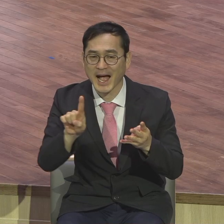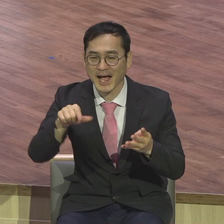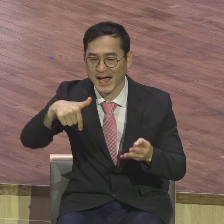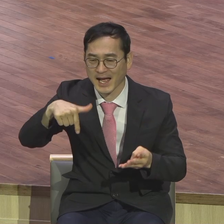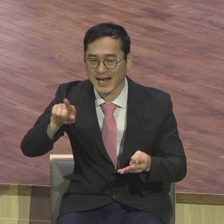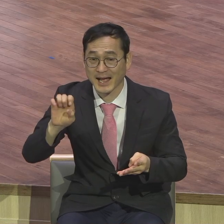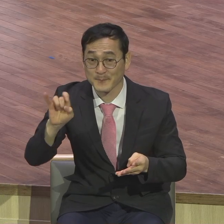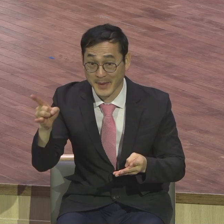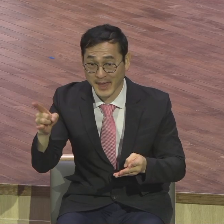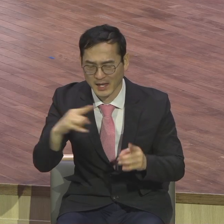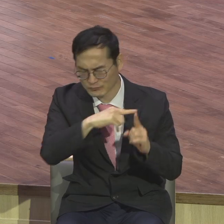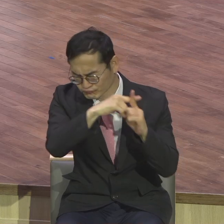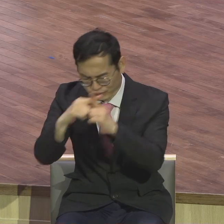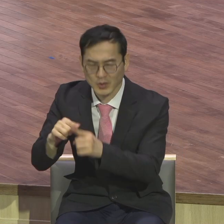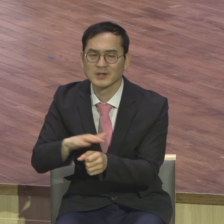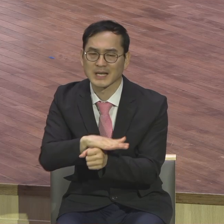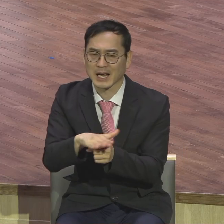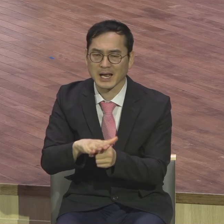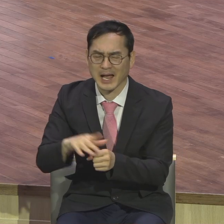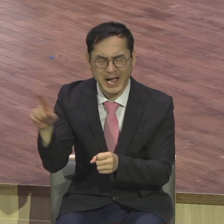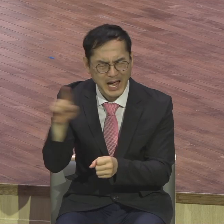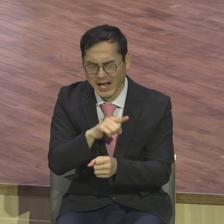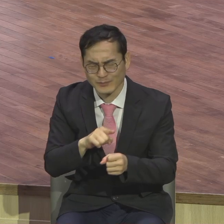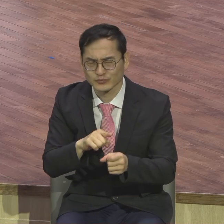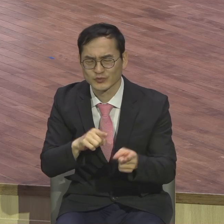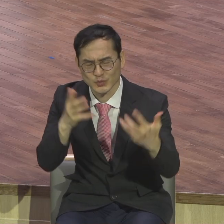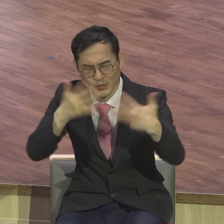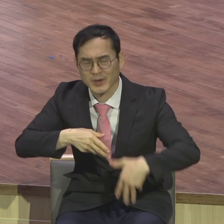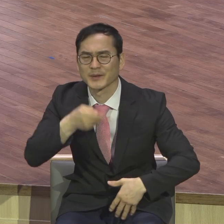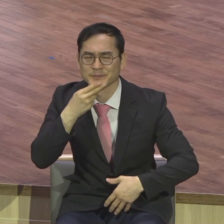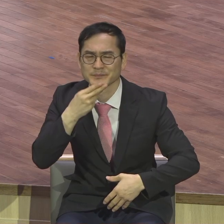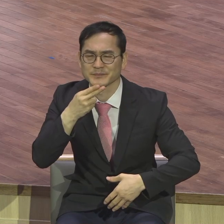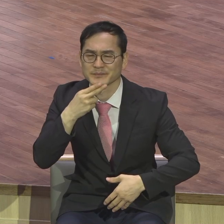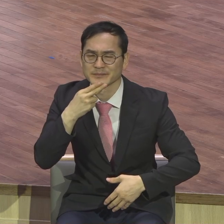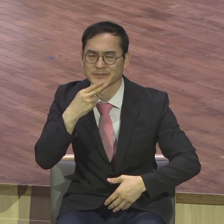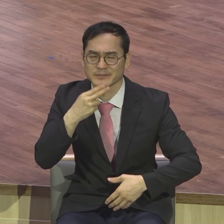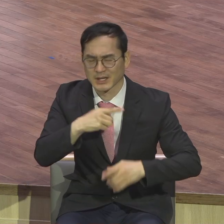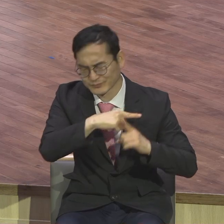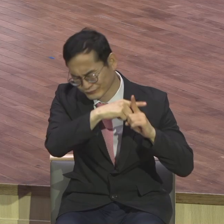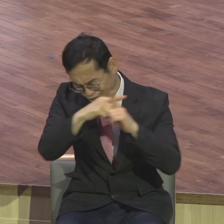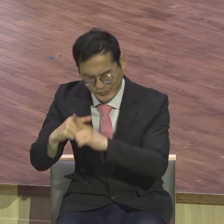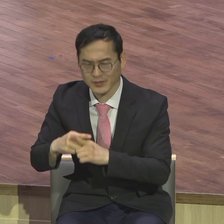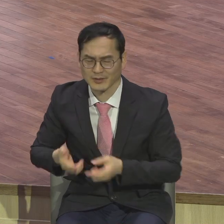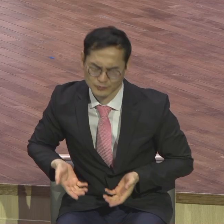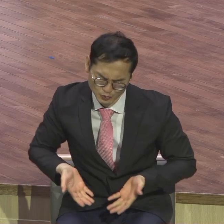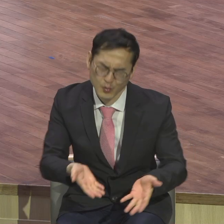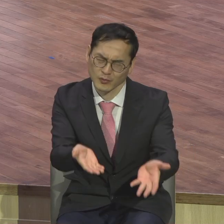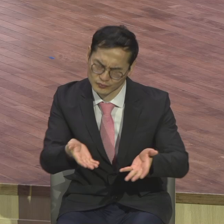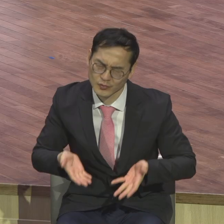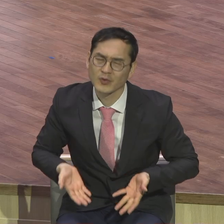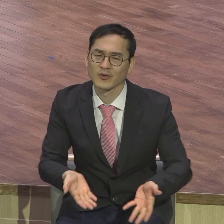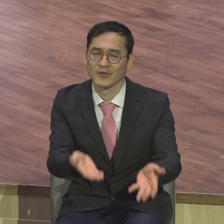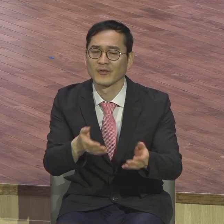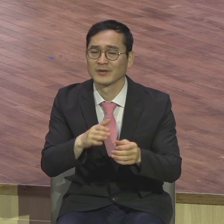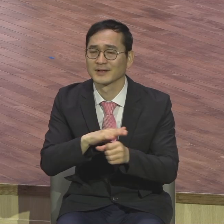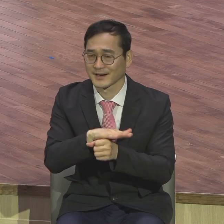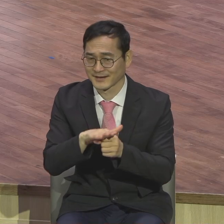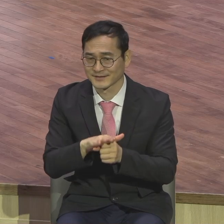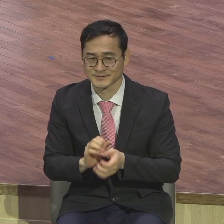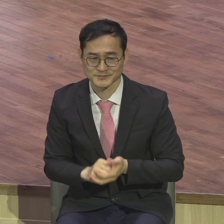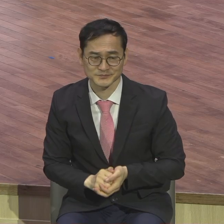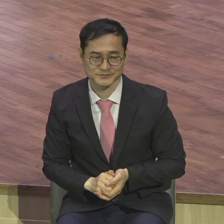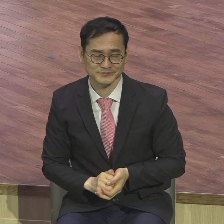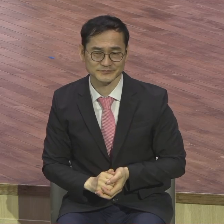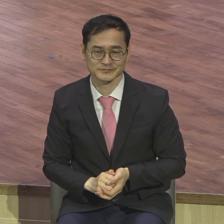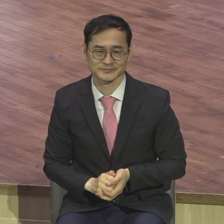조건 없는 무조건적 희생적 사랑. 다 사랑인데 그 상태에 따라서 단어가